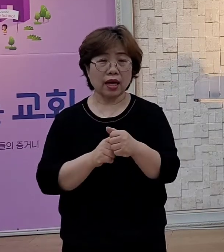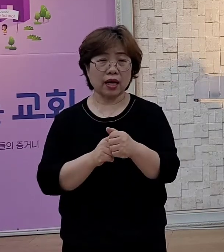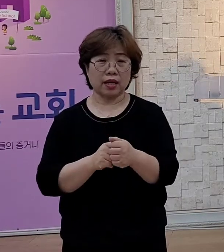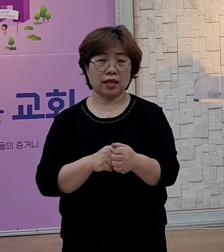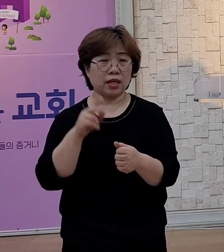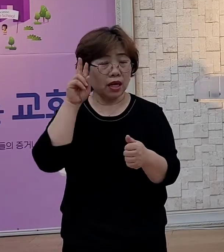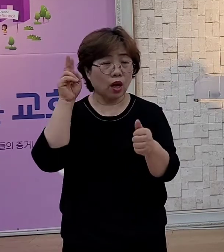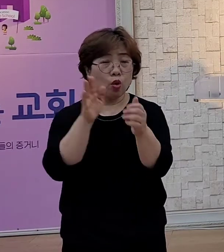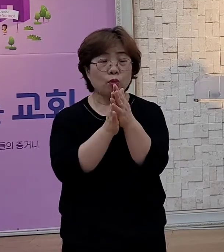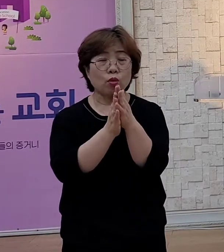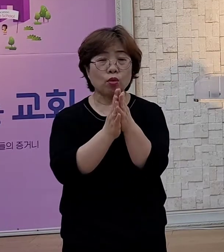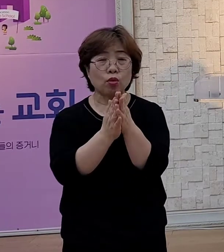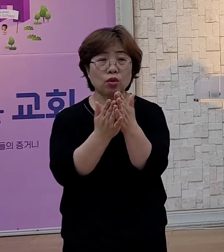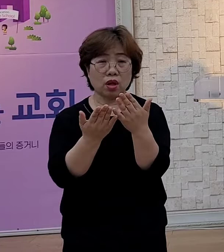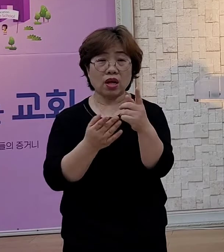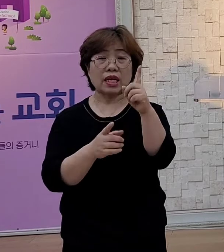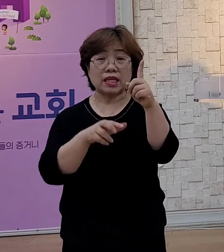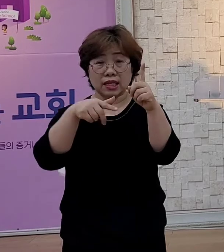첫 번째 주제가 뭐냐면